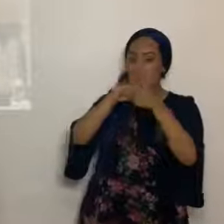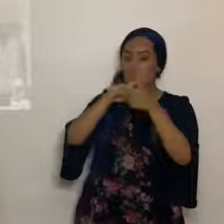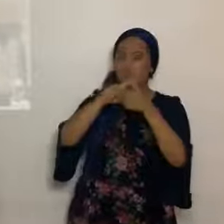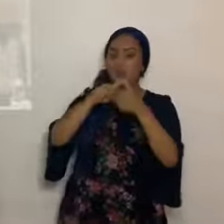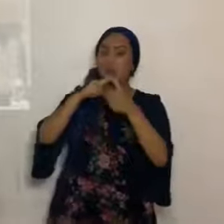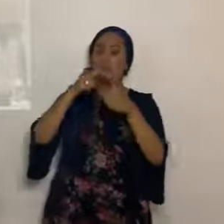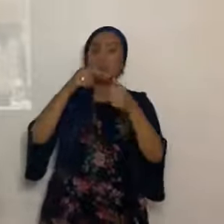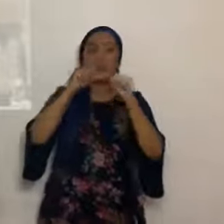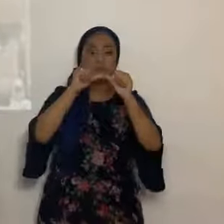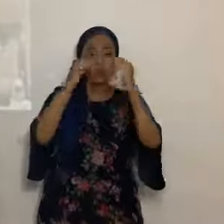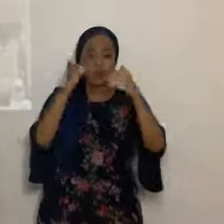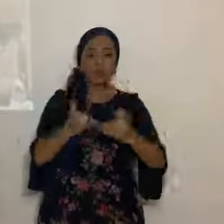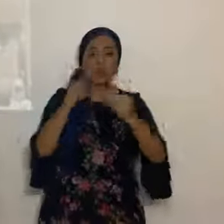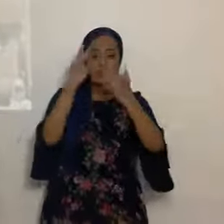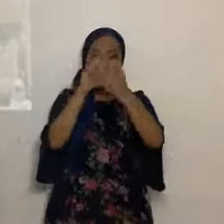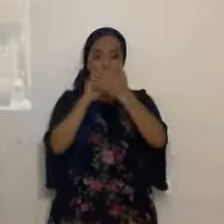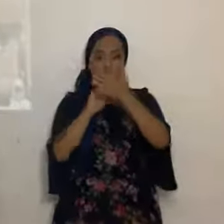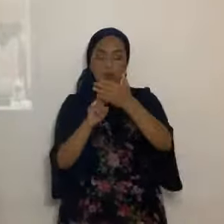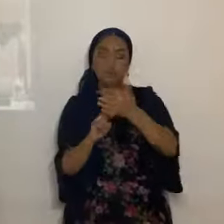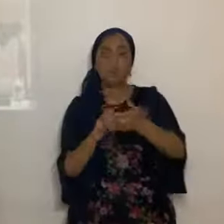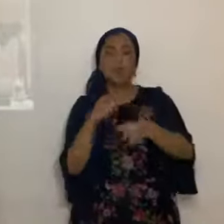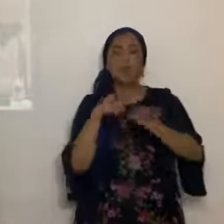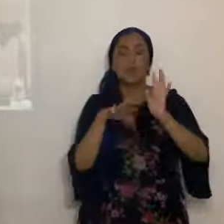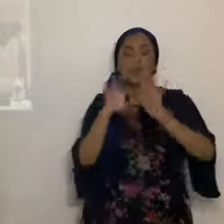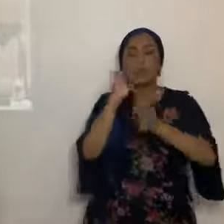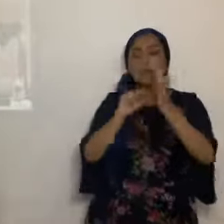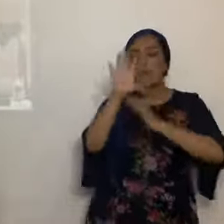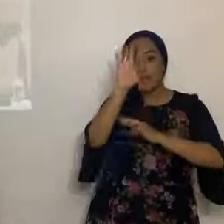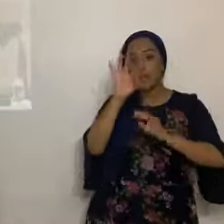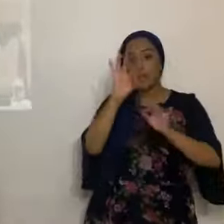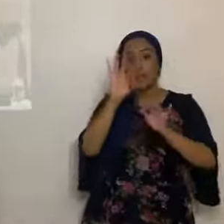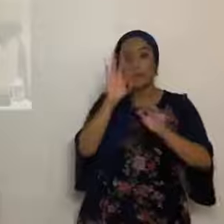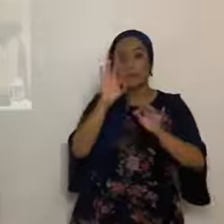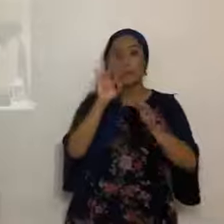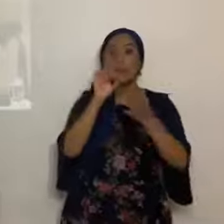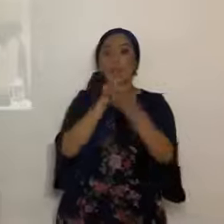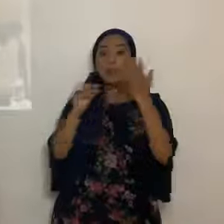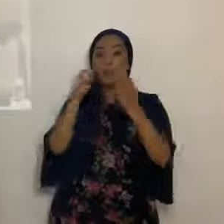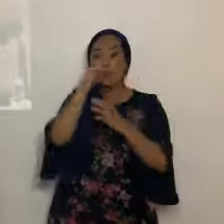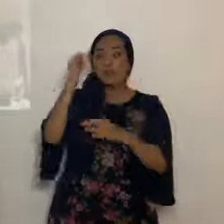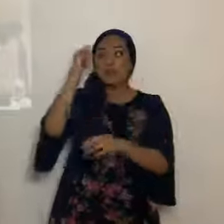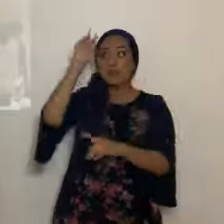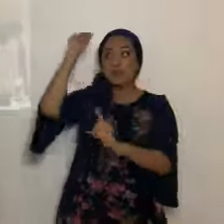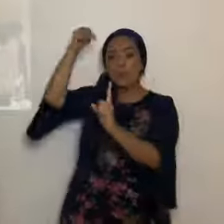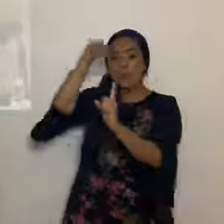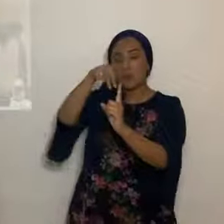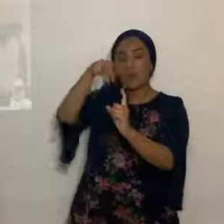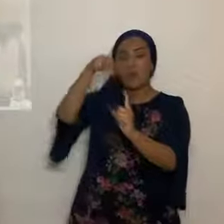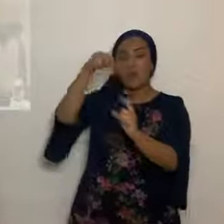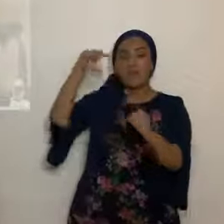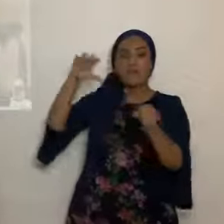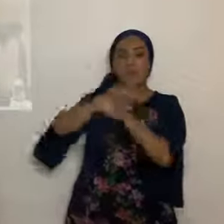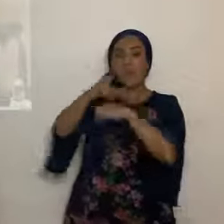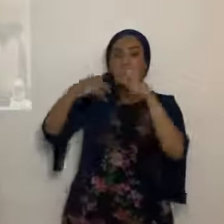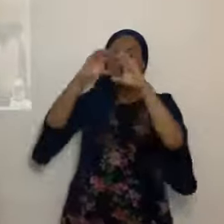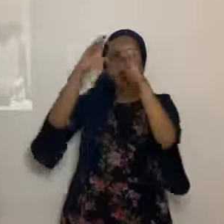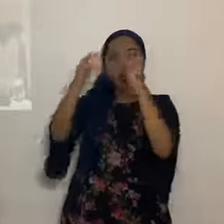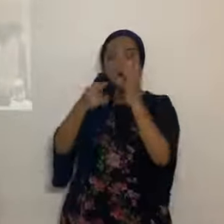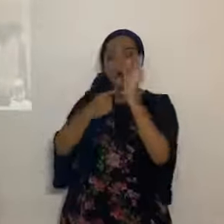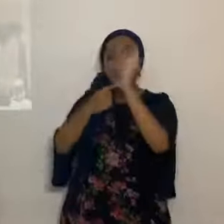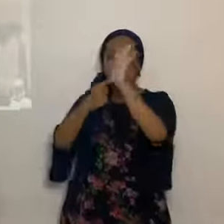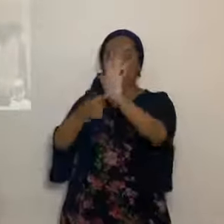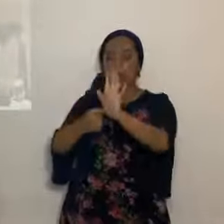Puedes seguir leyendo, y entonces vemos el verso 9 que tanto he citado, porque los ojos de Yahweh contemplan toda la tierra para mostrar su poder a favor de los